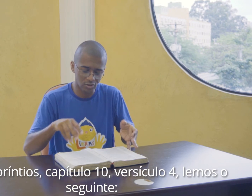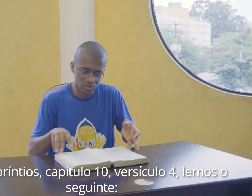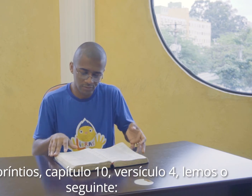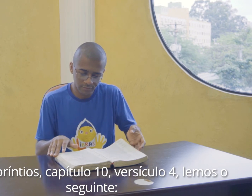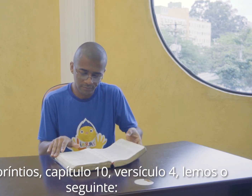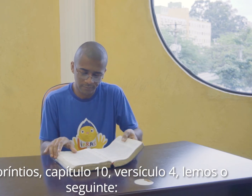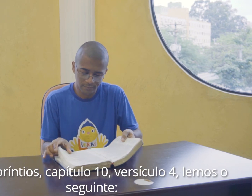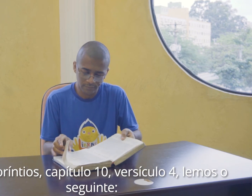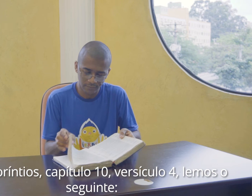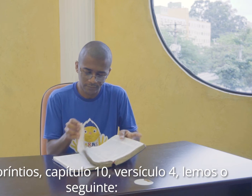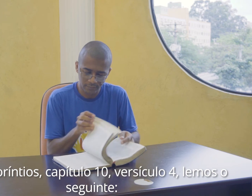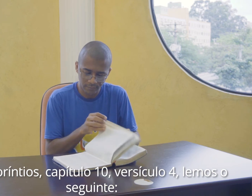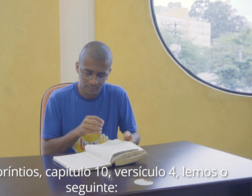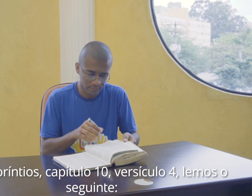seguinte: